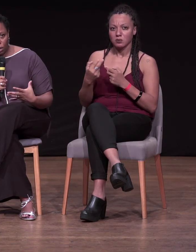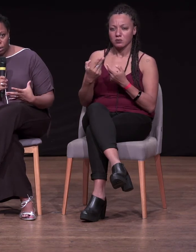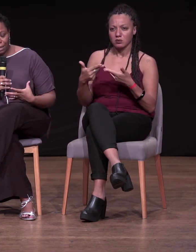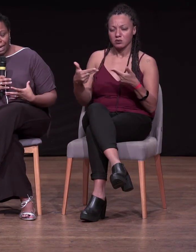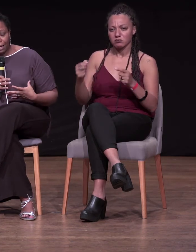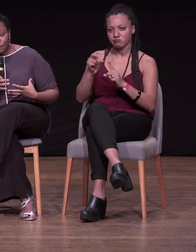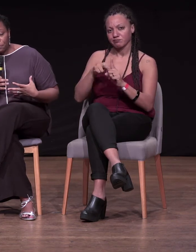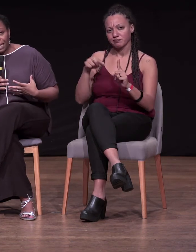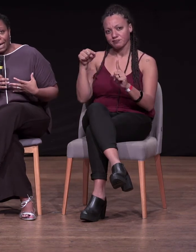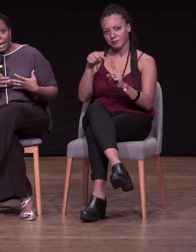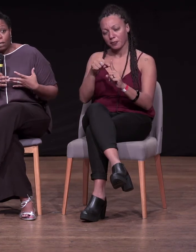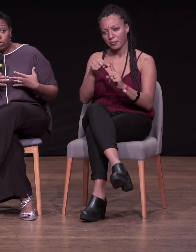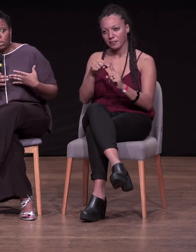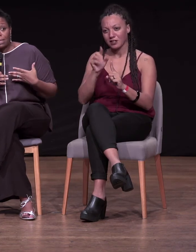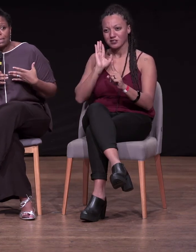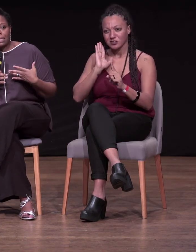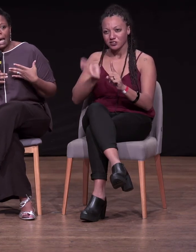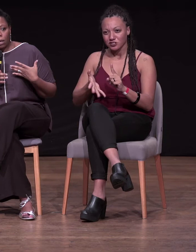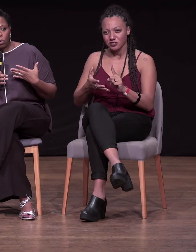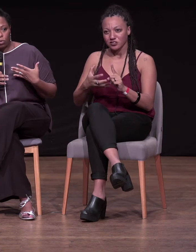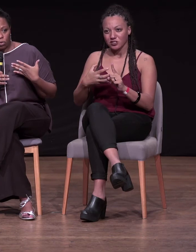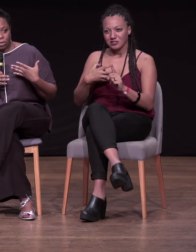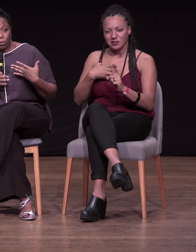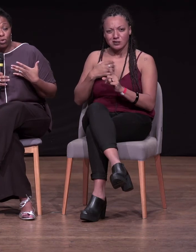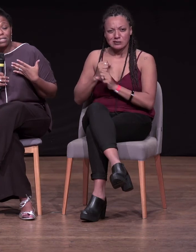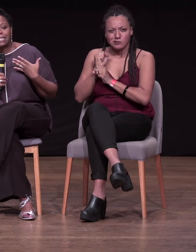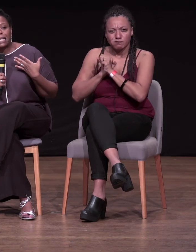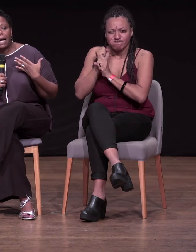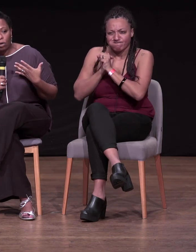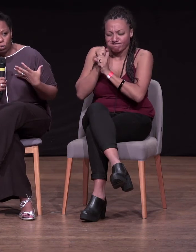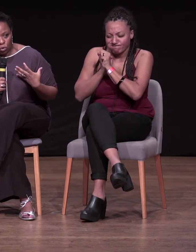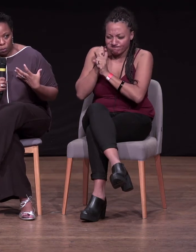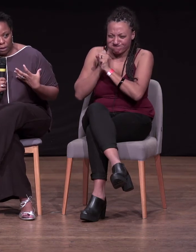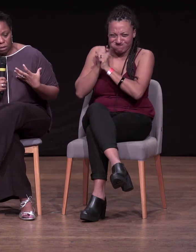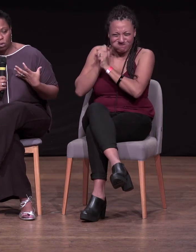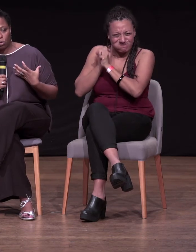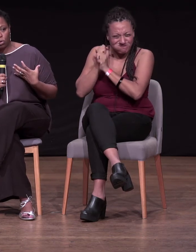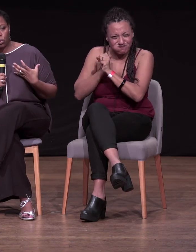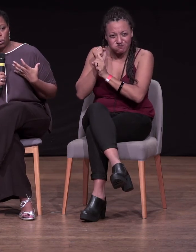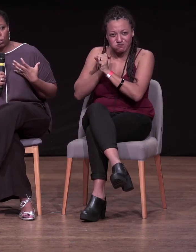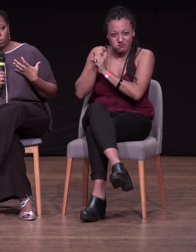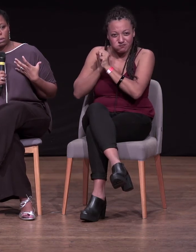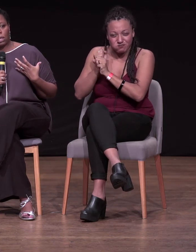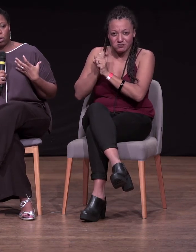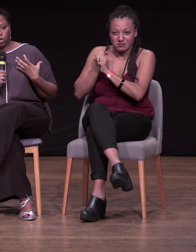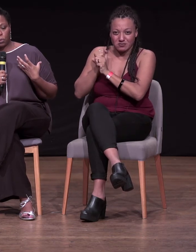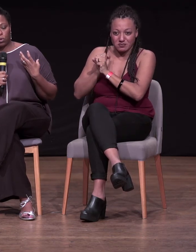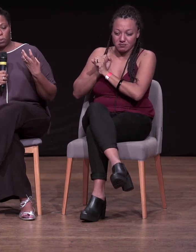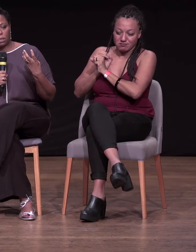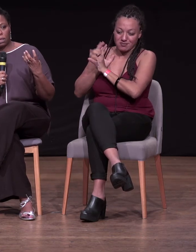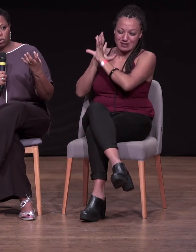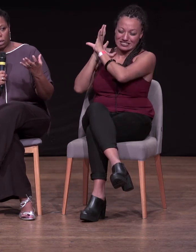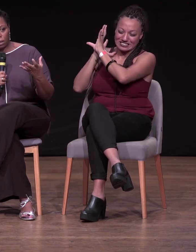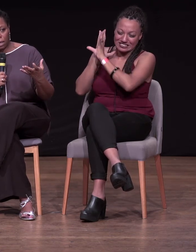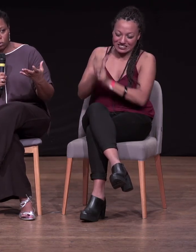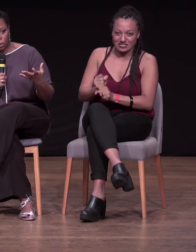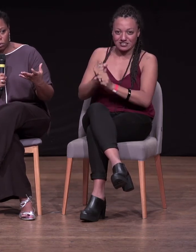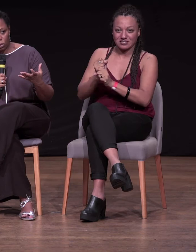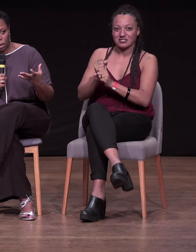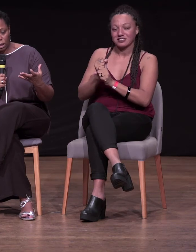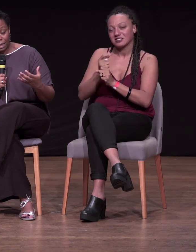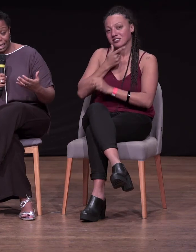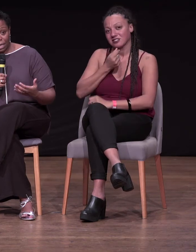estereótipo, aquilo que está carregado de séculos, demorou séculos para se construir um estereótipo sobre a